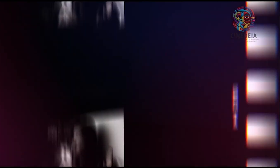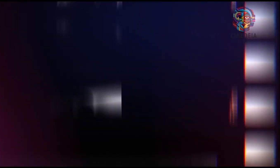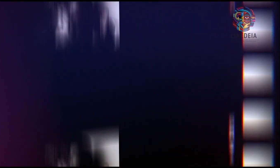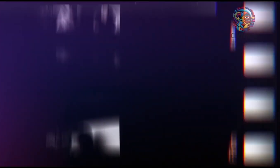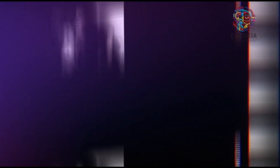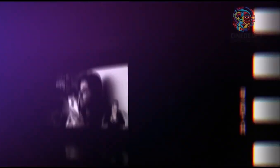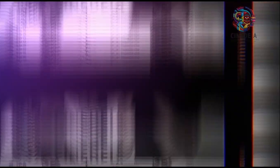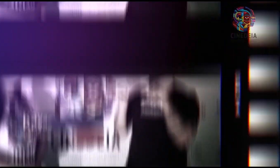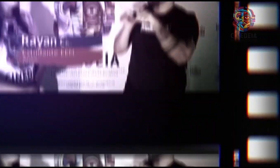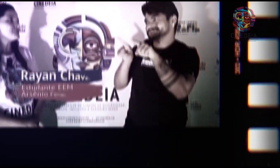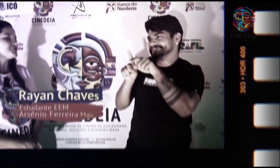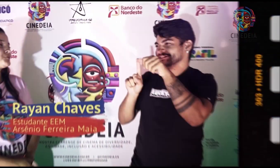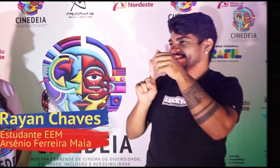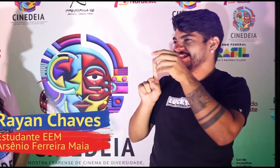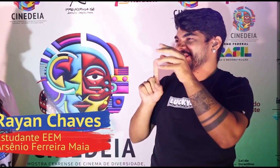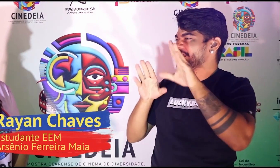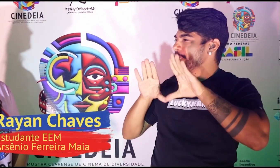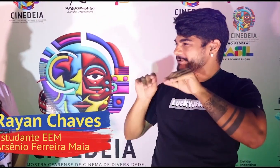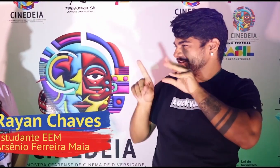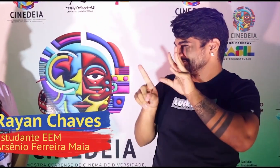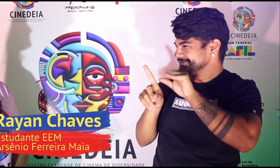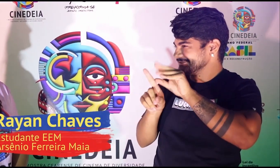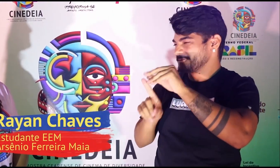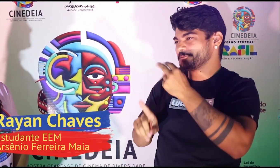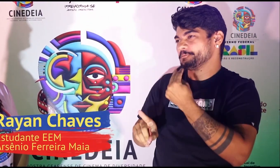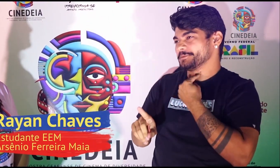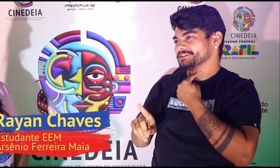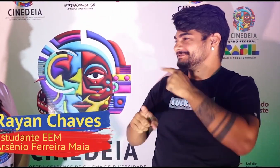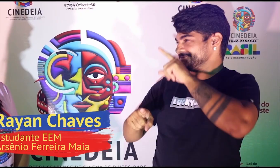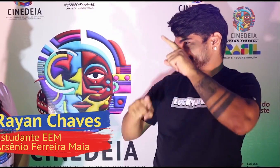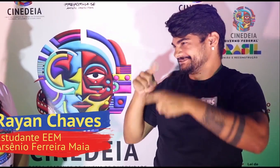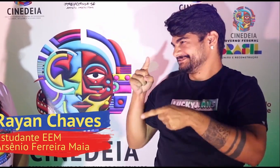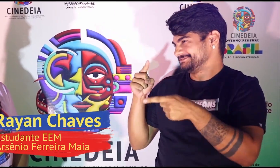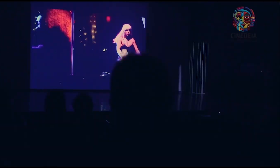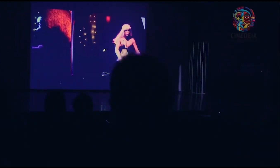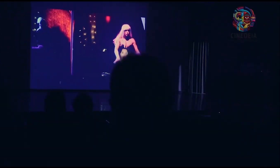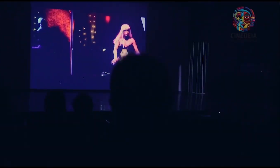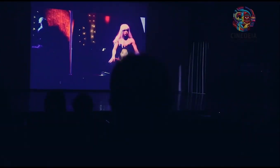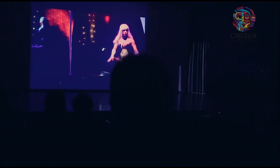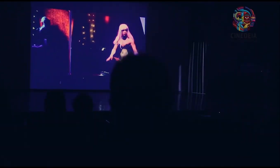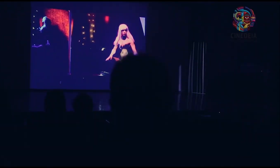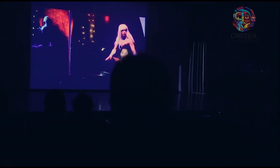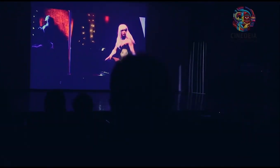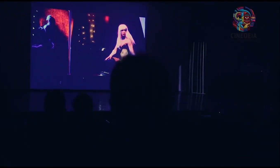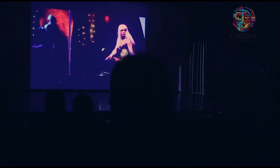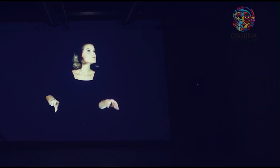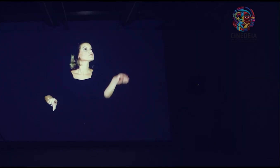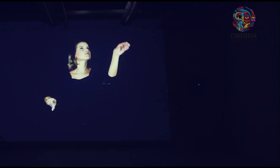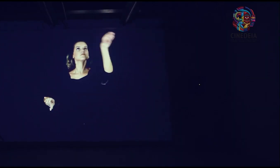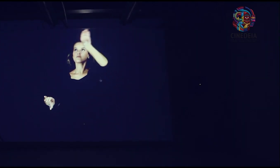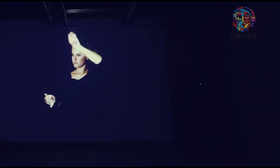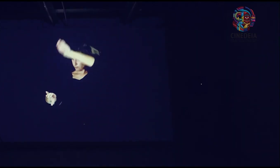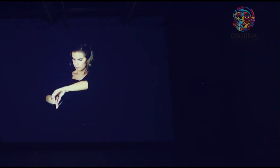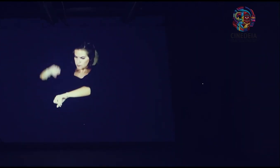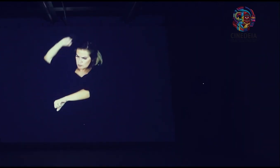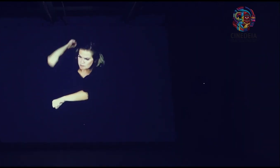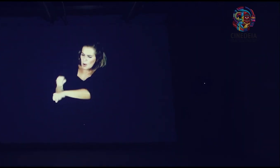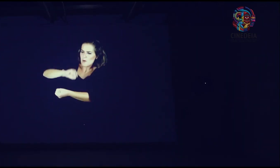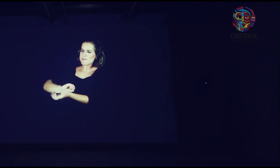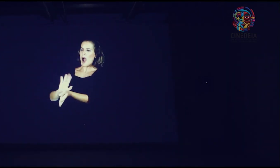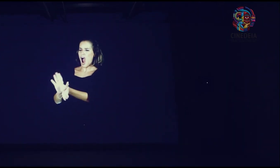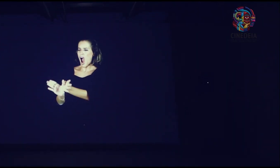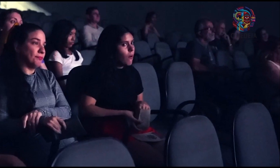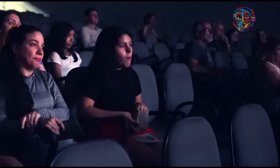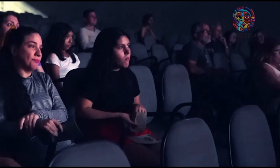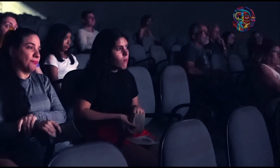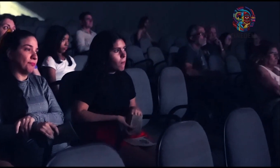para o social. Quando criança, eu me lembro muito que o primeiro registro que eu fiz numa câmera fotográfica